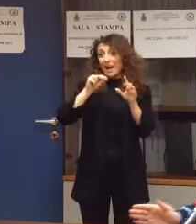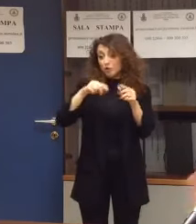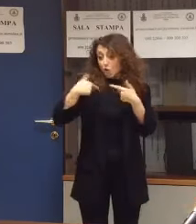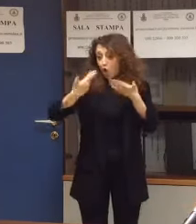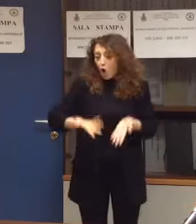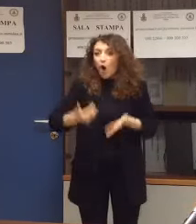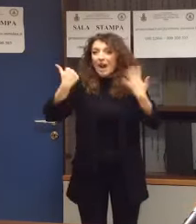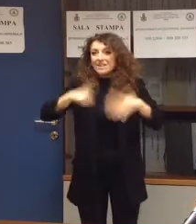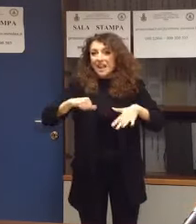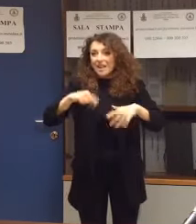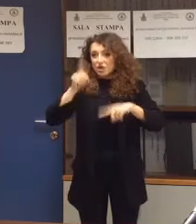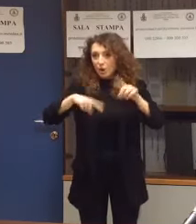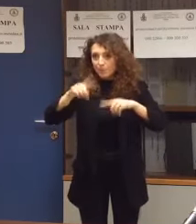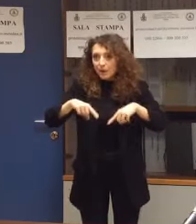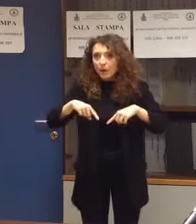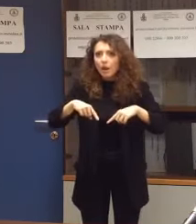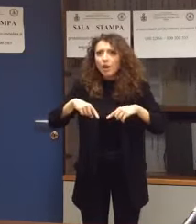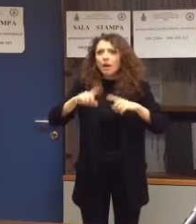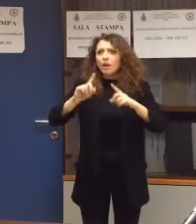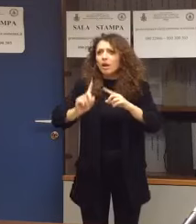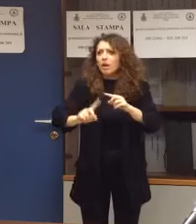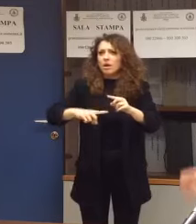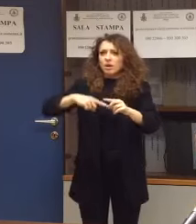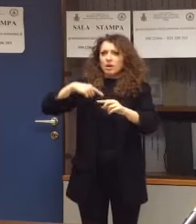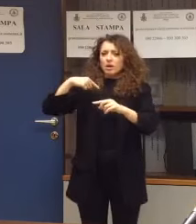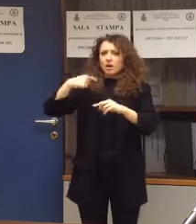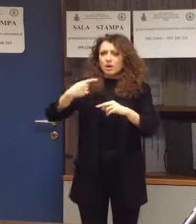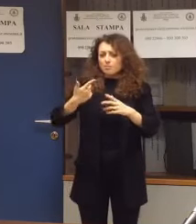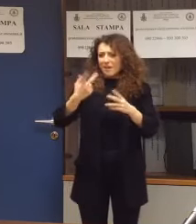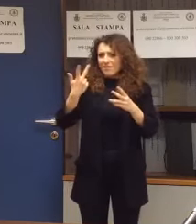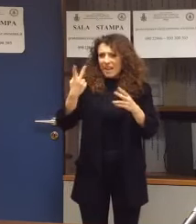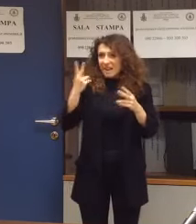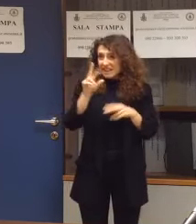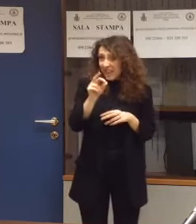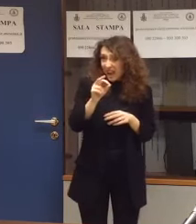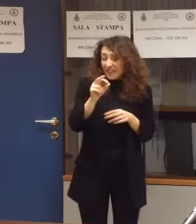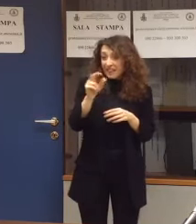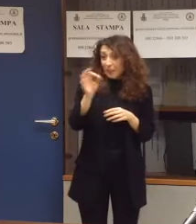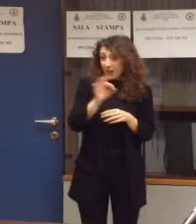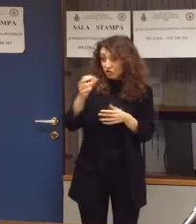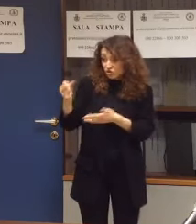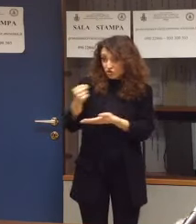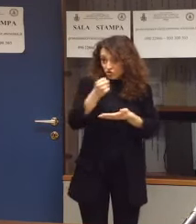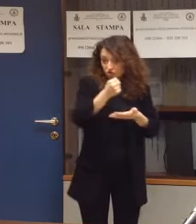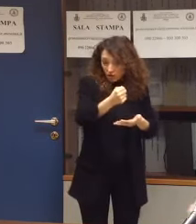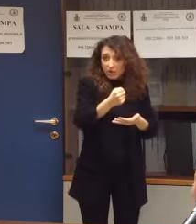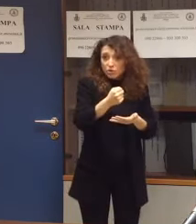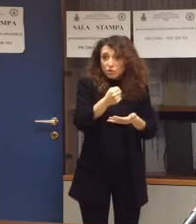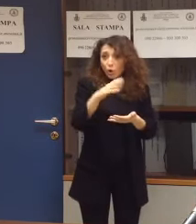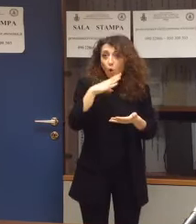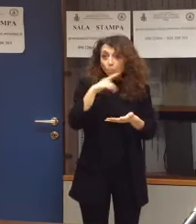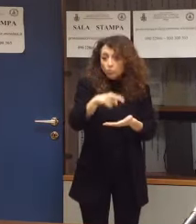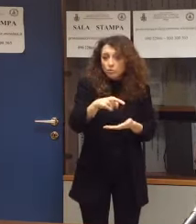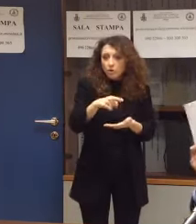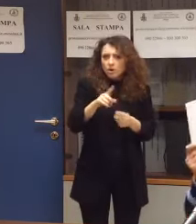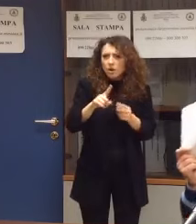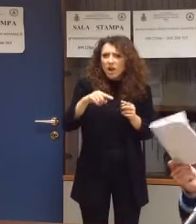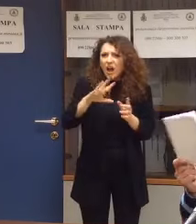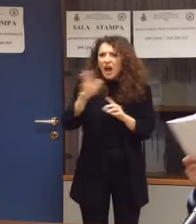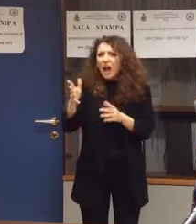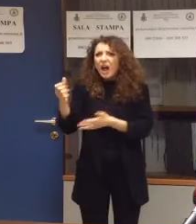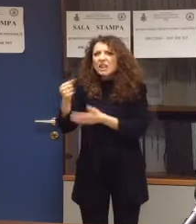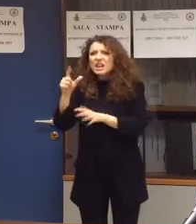e ancora un terzo dei comuni ha potuto utilizzare il 30% delle somme che sono state date, dopodiché gli altri